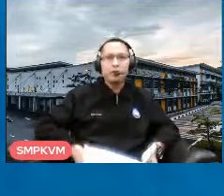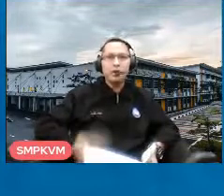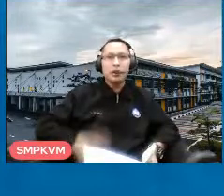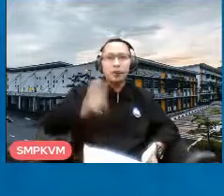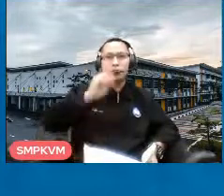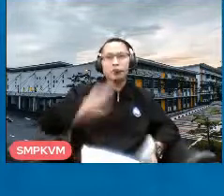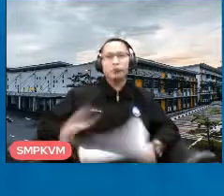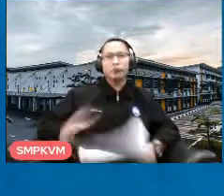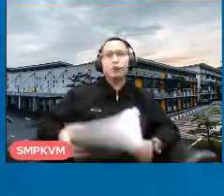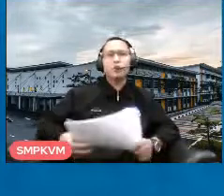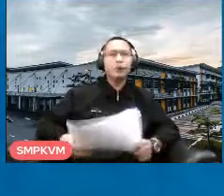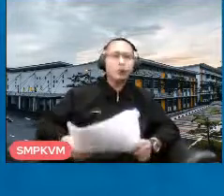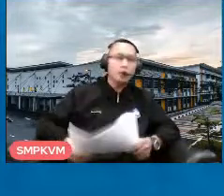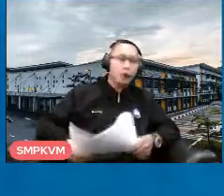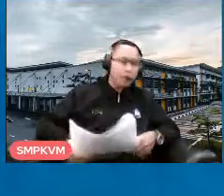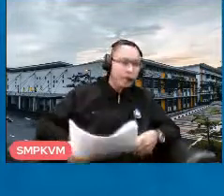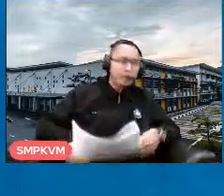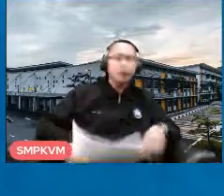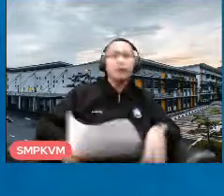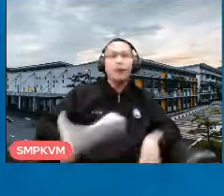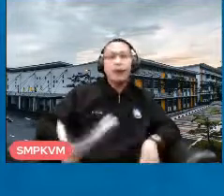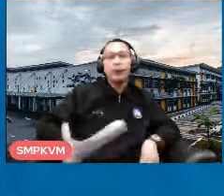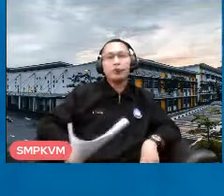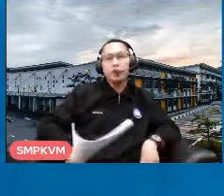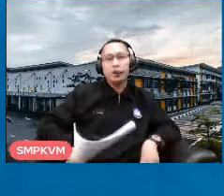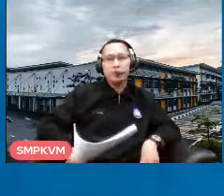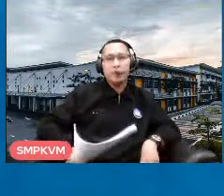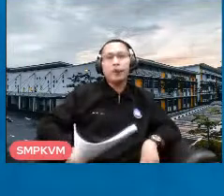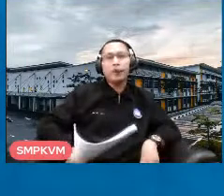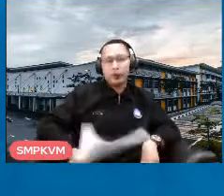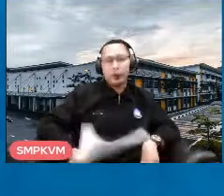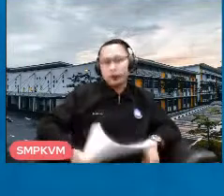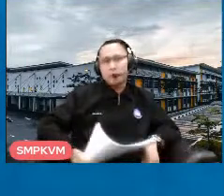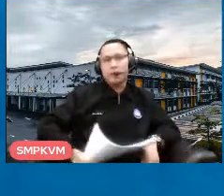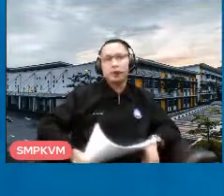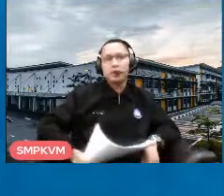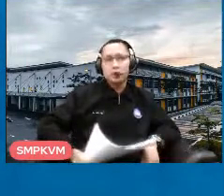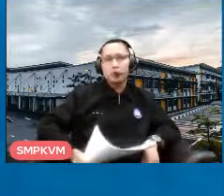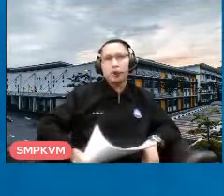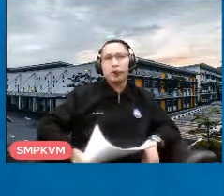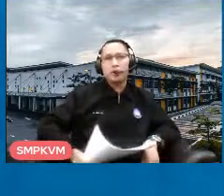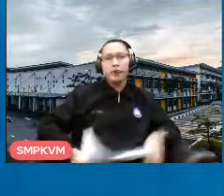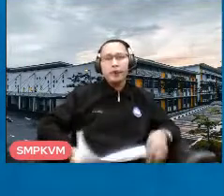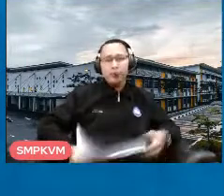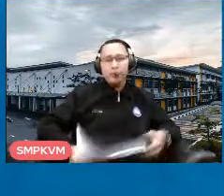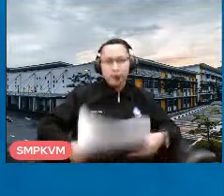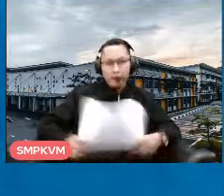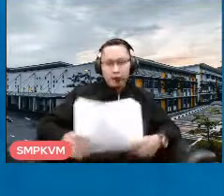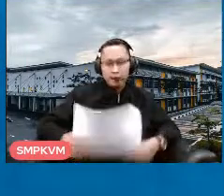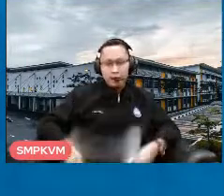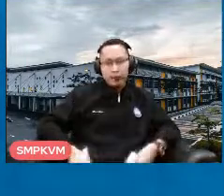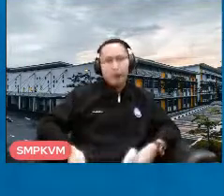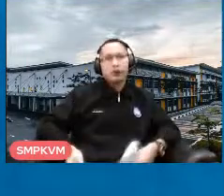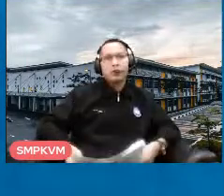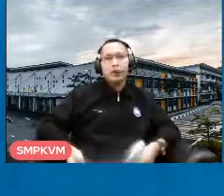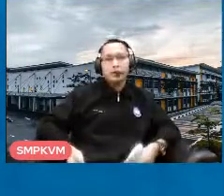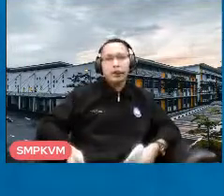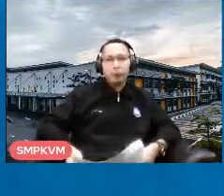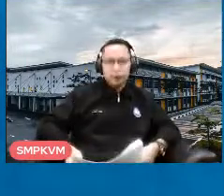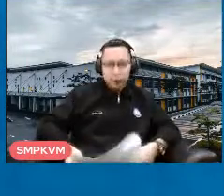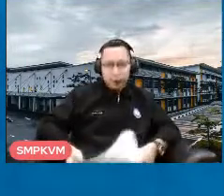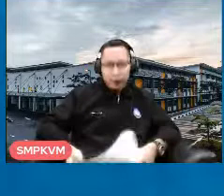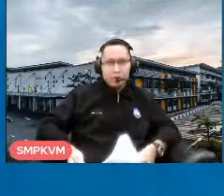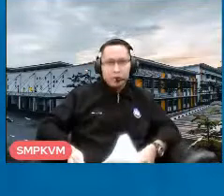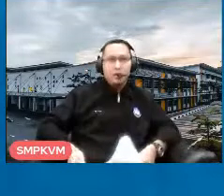sogamoso bank-bank guguk nunggu ketemu kawan-kawan ataupun pengawas sekolah pengawas asrama Ubud ya padahal pengasramaan